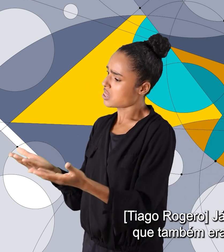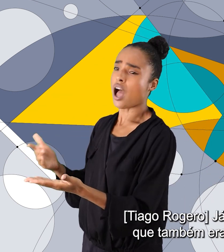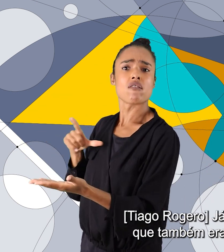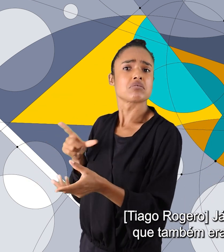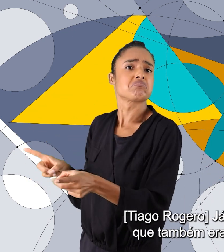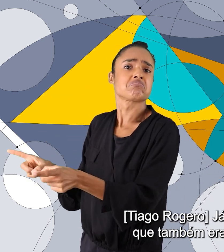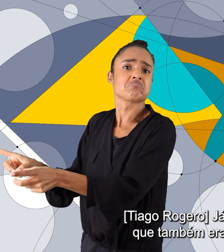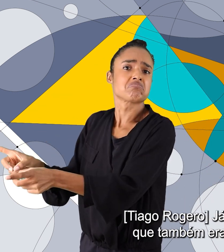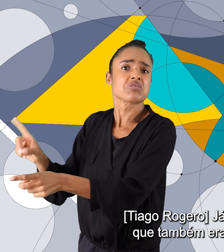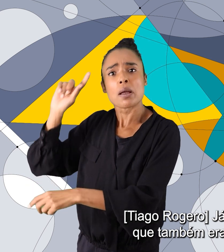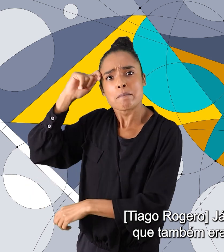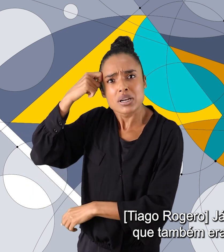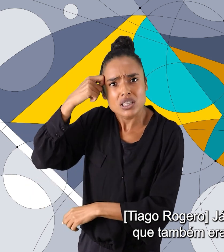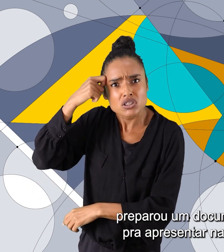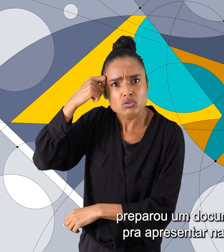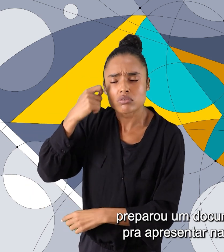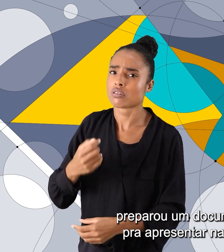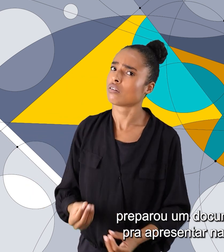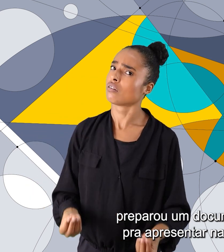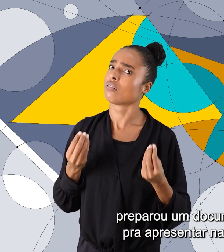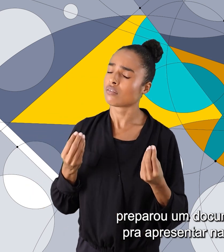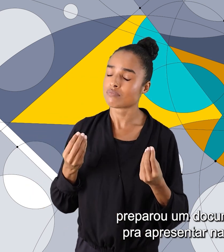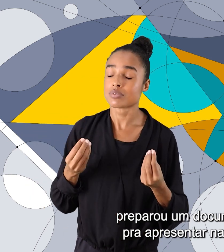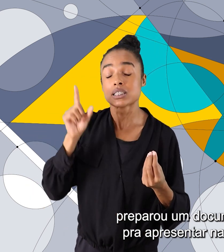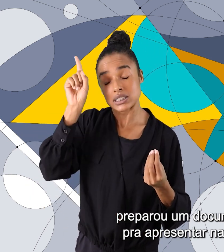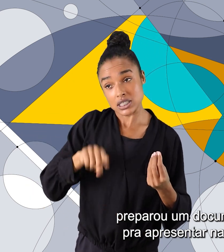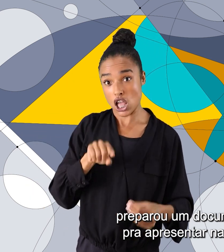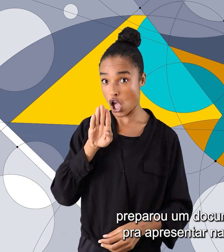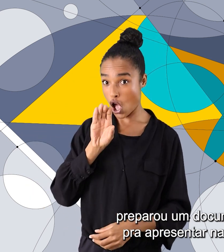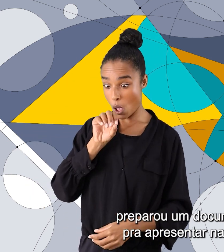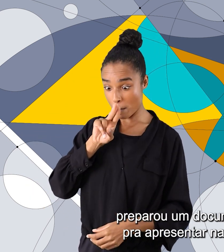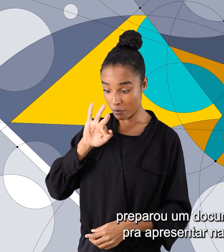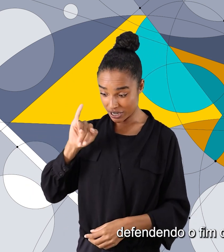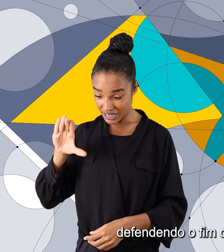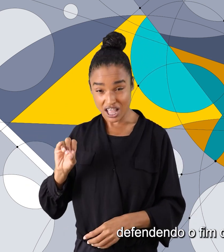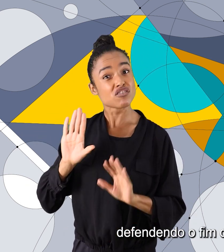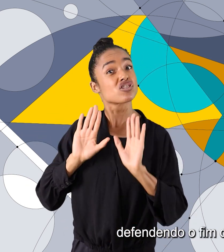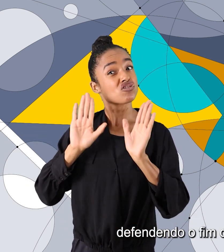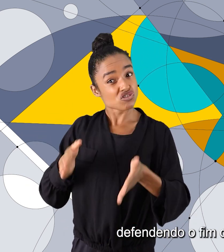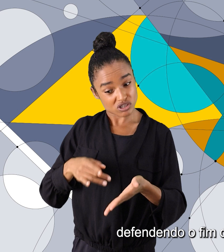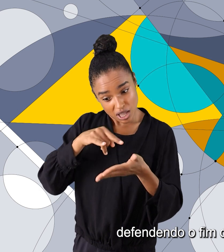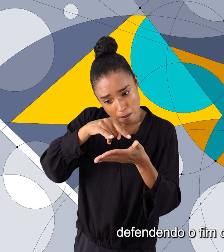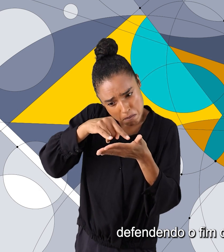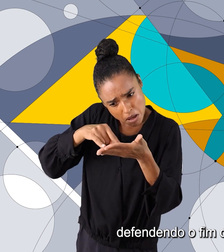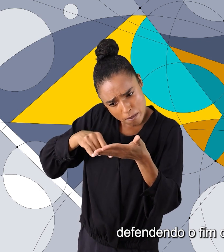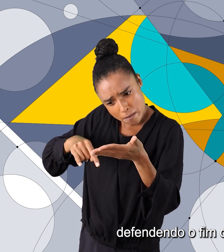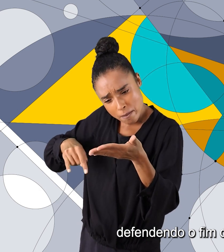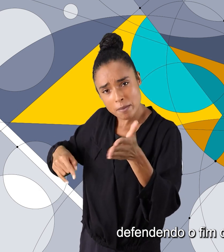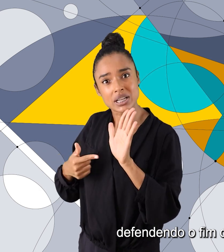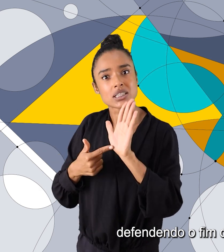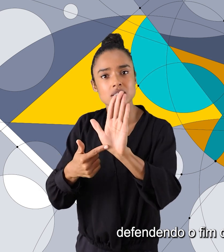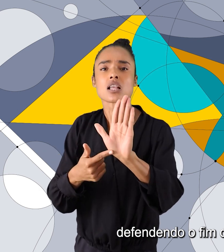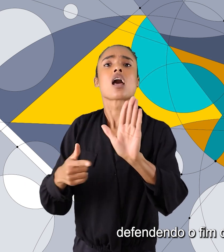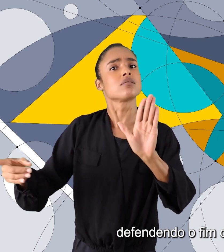Já o Bonifácio, que também era deputado, preparou um documento enorme para apresentar na Assembleia defendendo o fim da